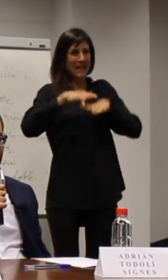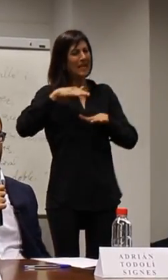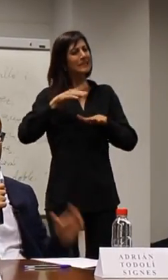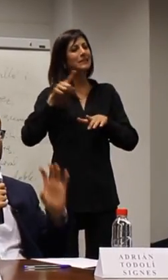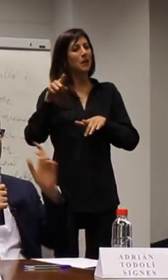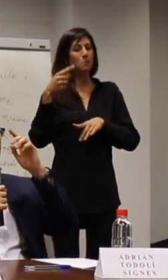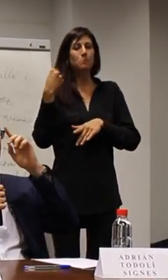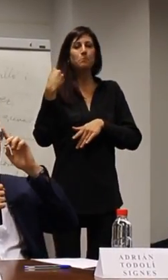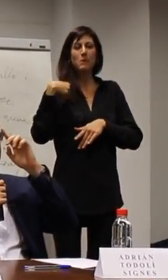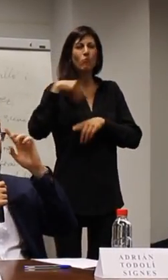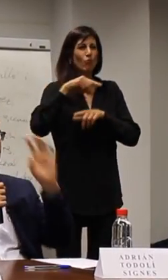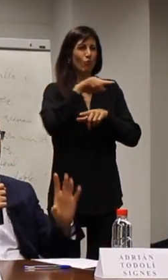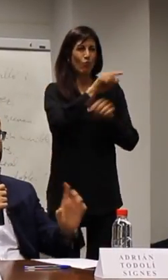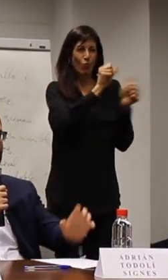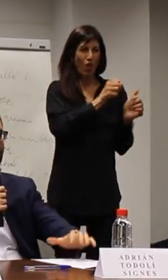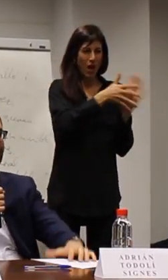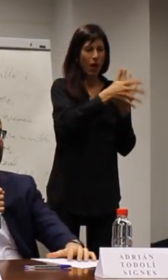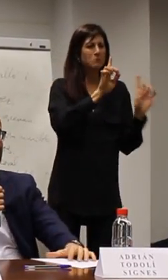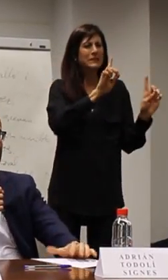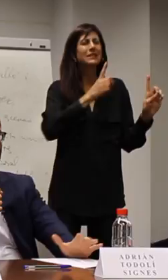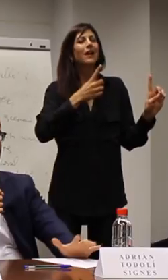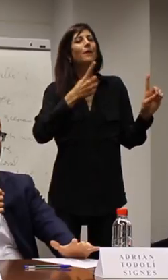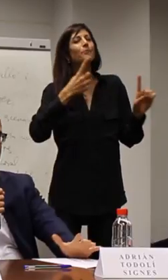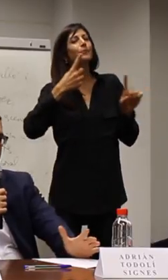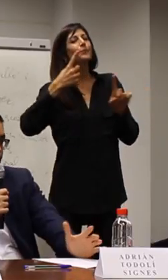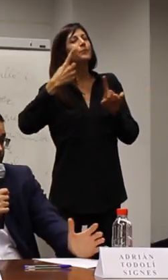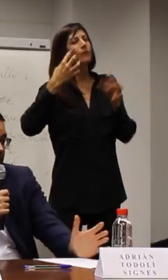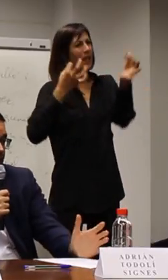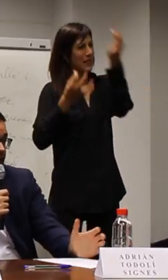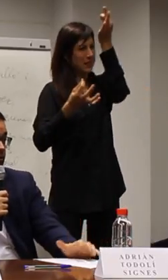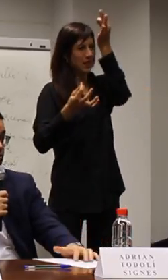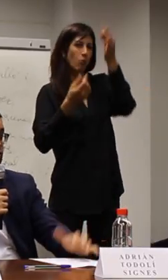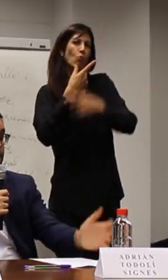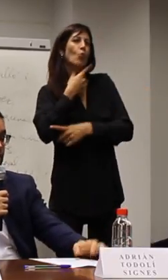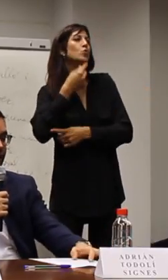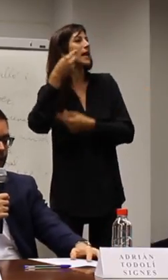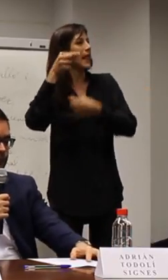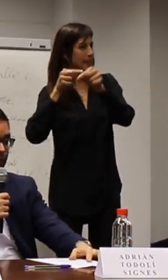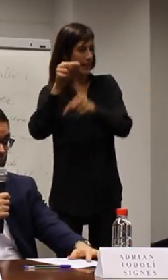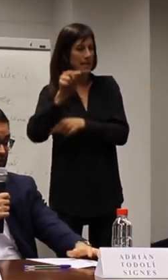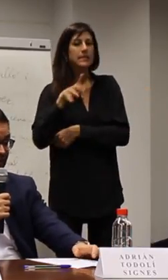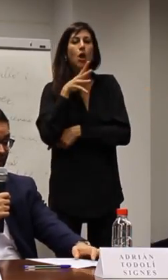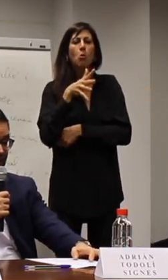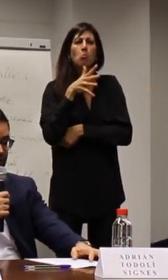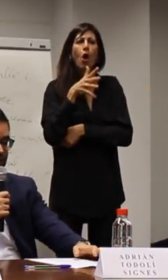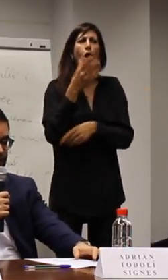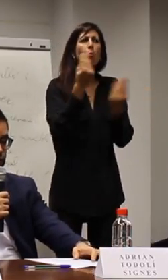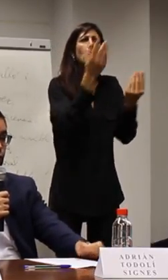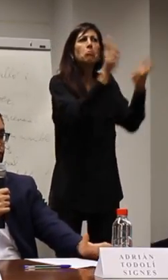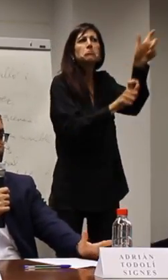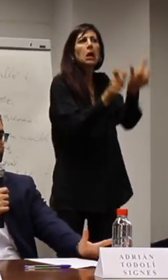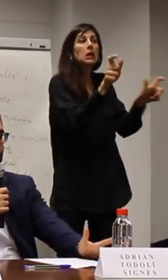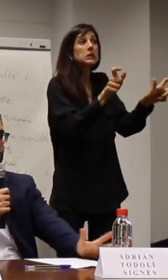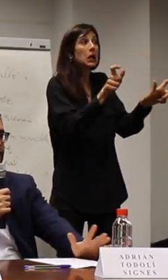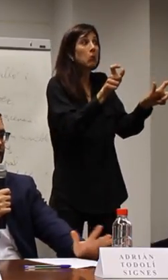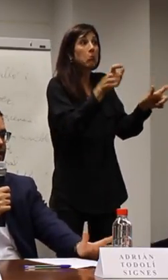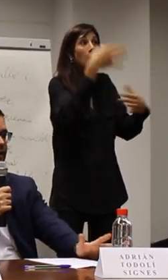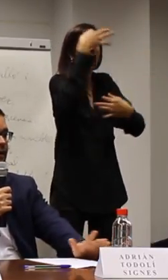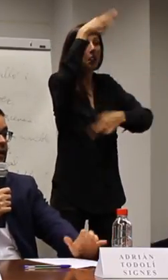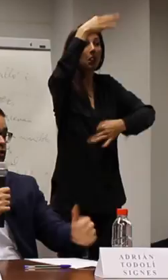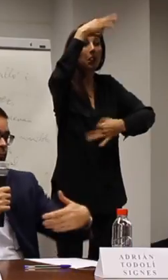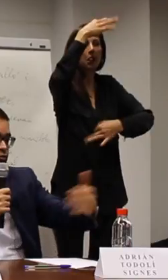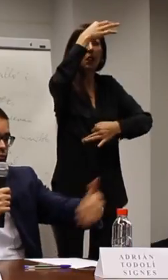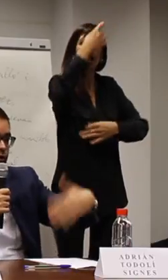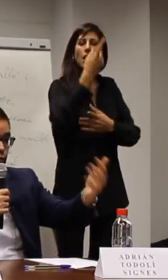en el meollo, pero sí que hay algunas cosas que a mí me gustaría comentar. Entre otras cosas, porque mucha gente, la gente no lo sabe, ¿no? O sea,